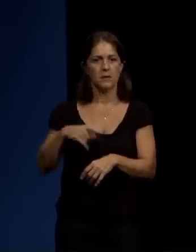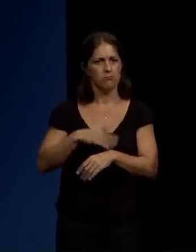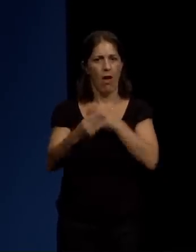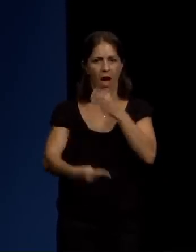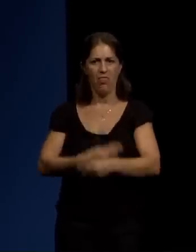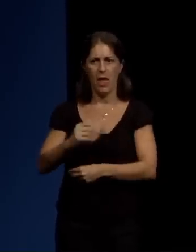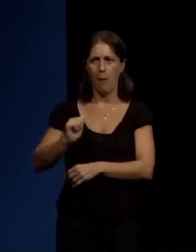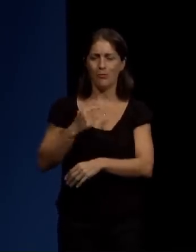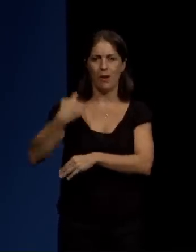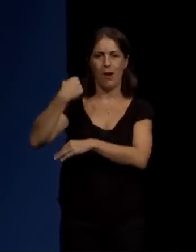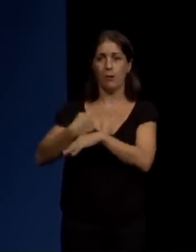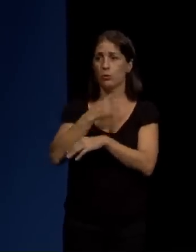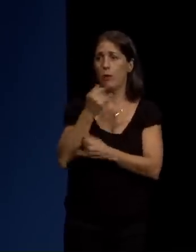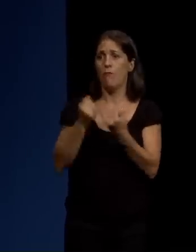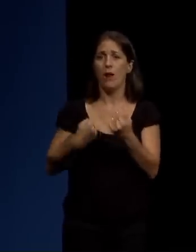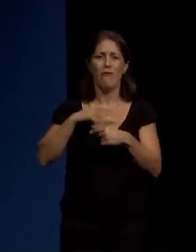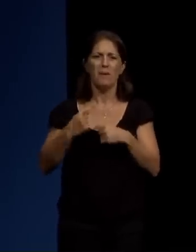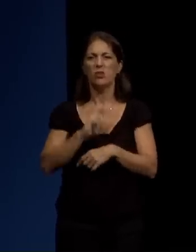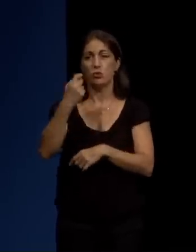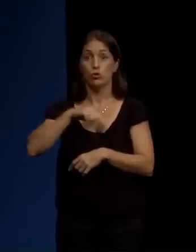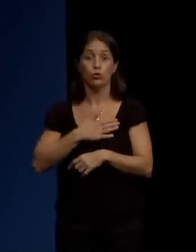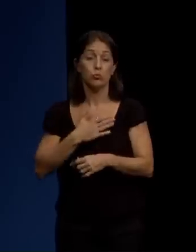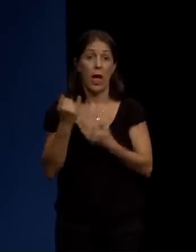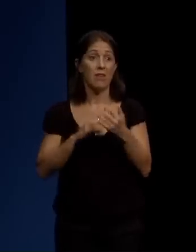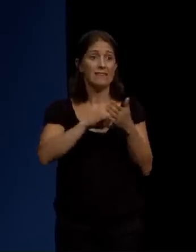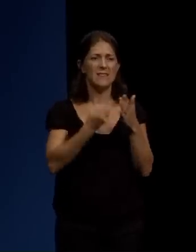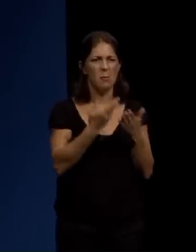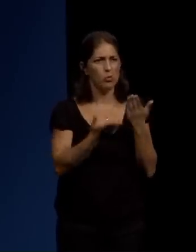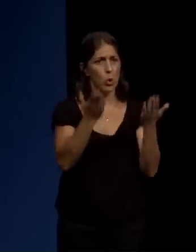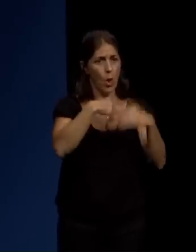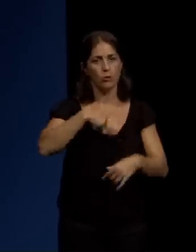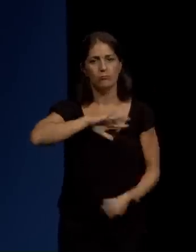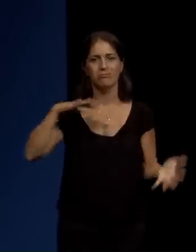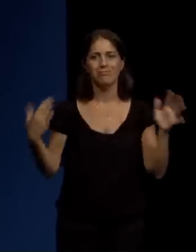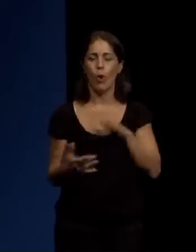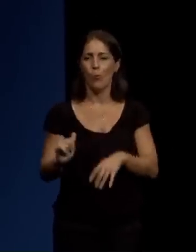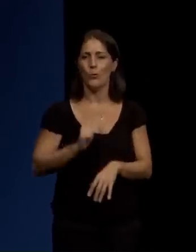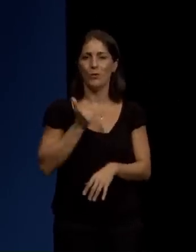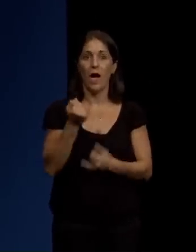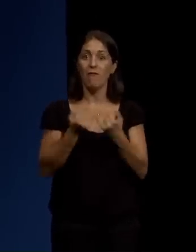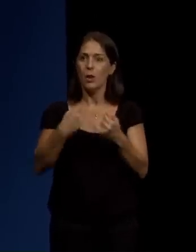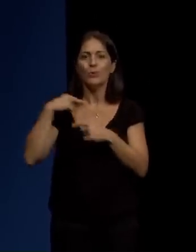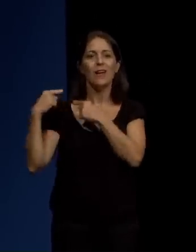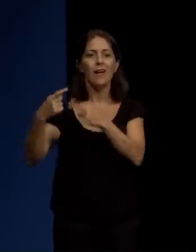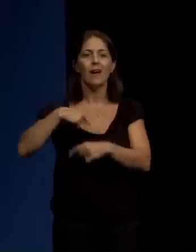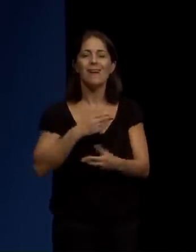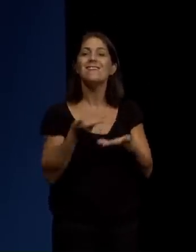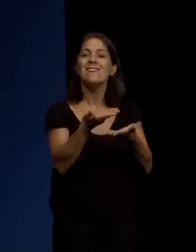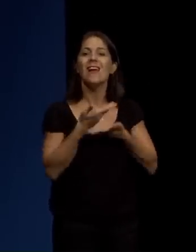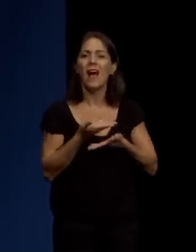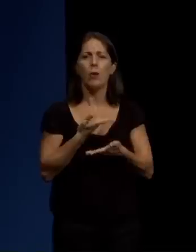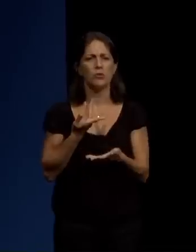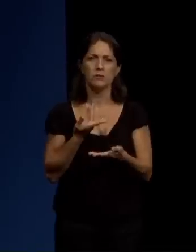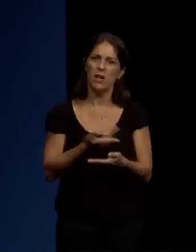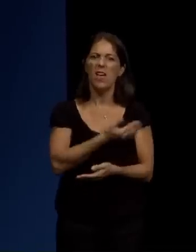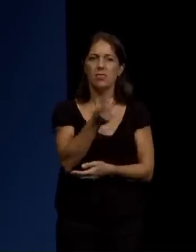que nos precederon non tiveron, a posibilidade certa de mudar un sistema inxusto. Este regalo que ten a nosa xeración vai a parello dunha